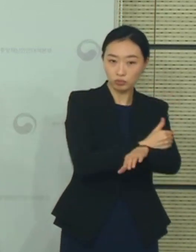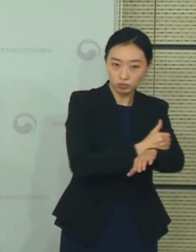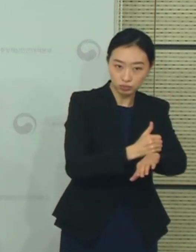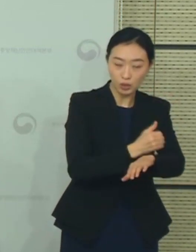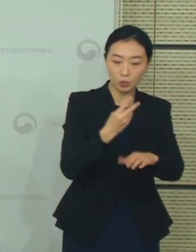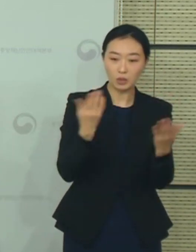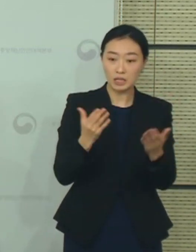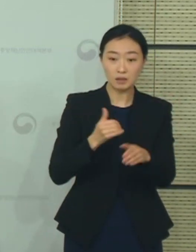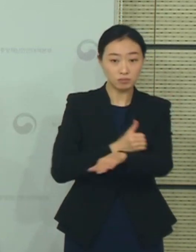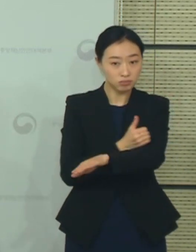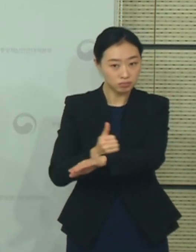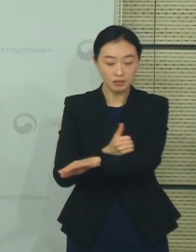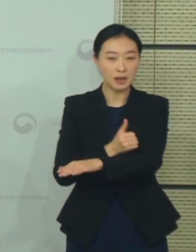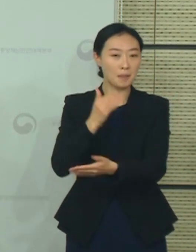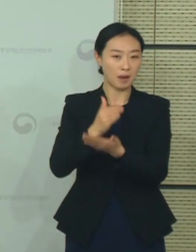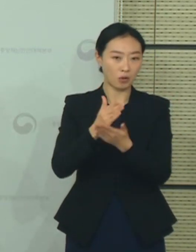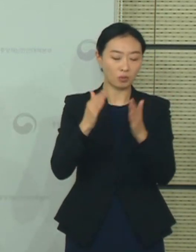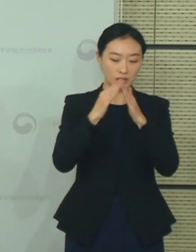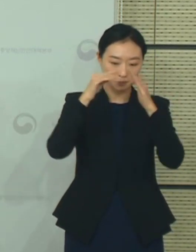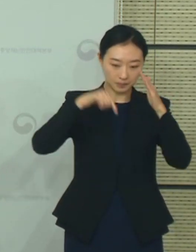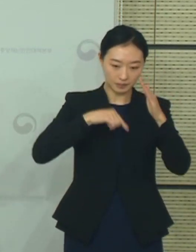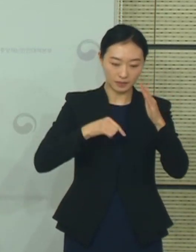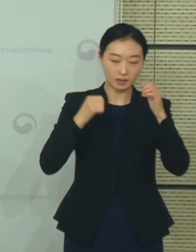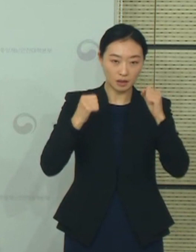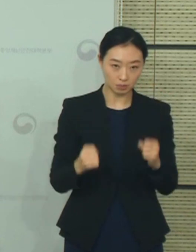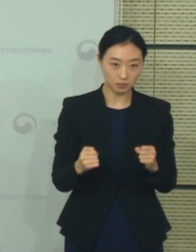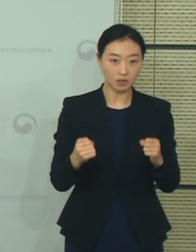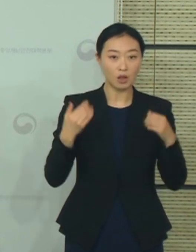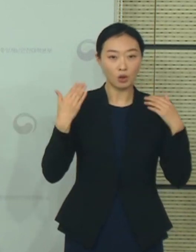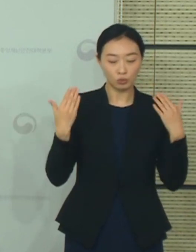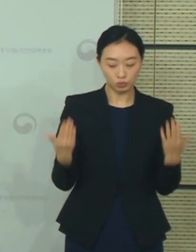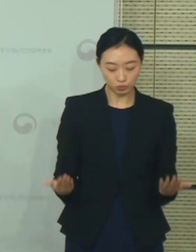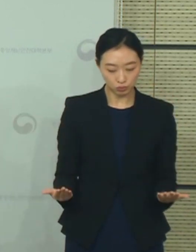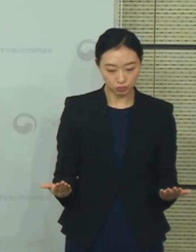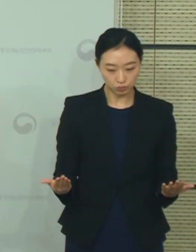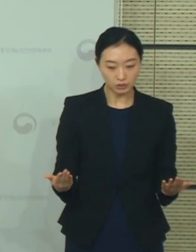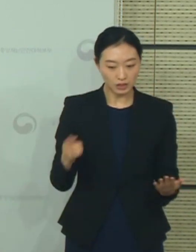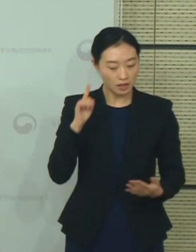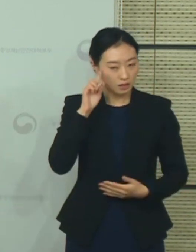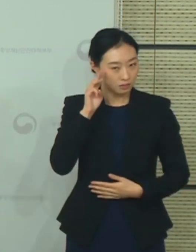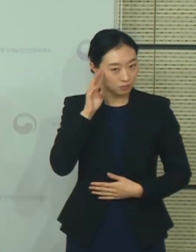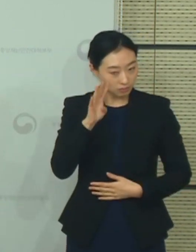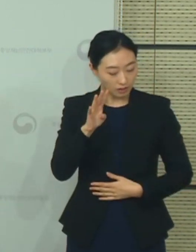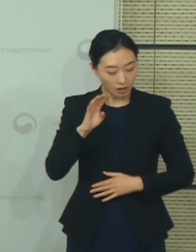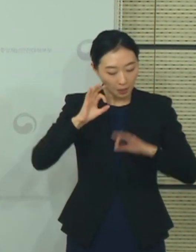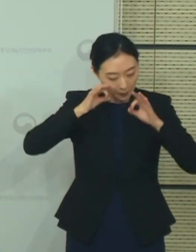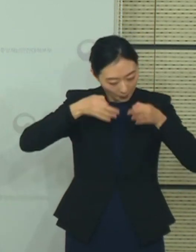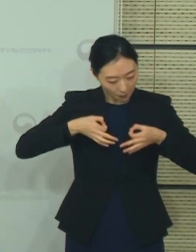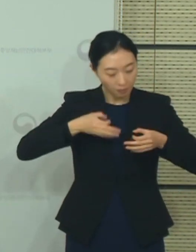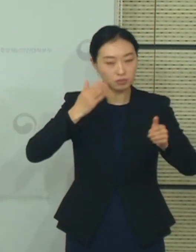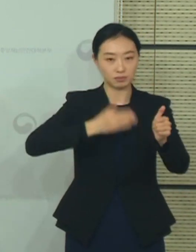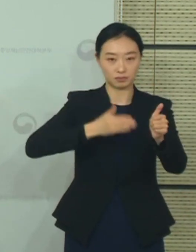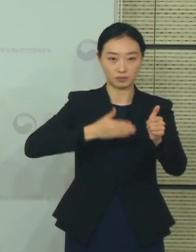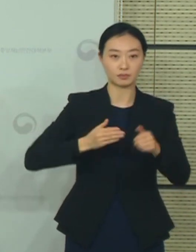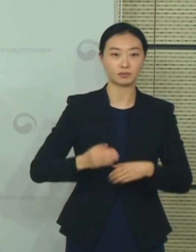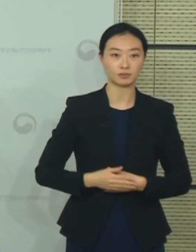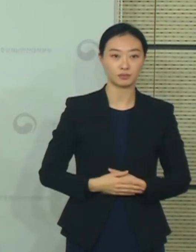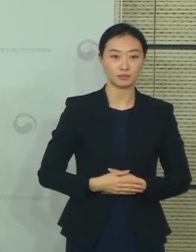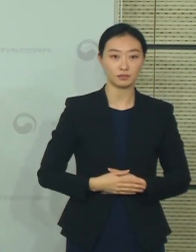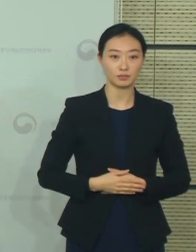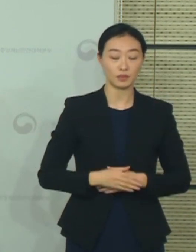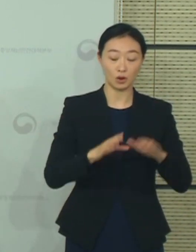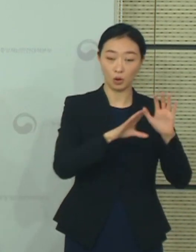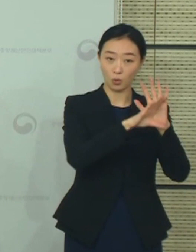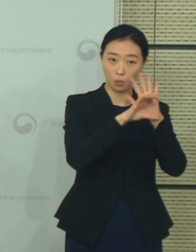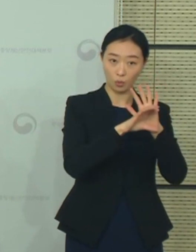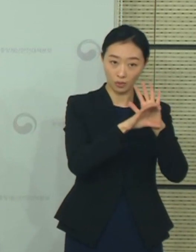말고 외출을 자제하고 집에서 휴식을 취하면서 사나흘 경과를 관찰해 주시기 바랍니다. 또한